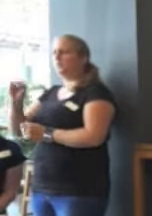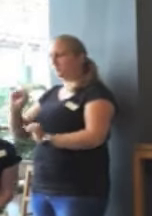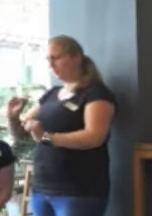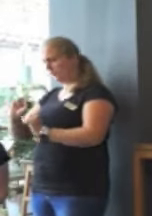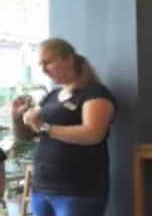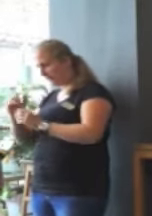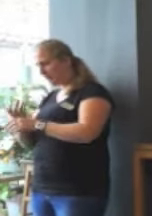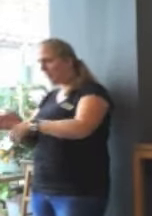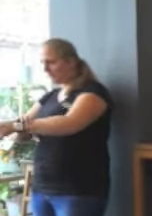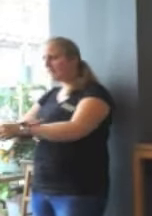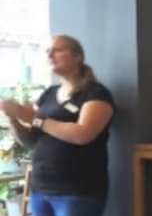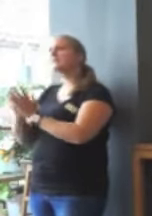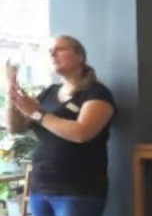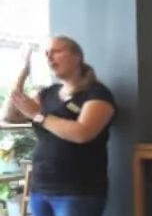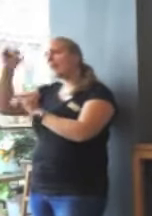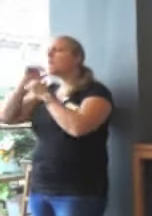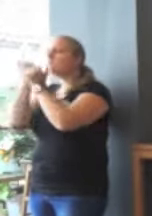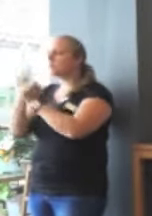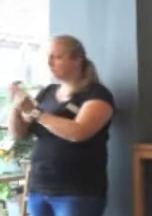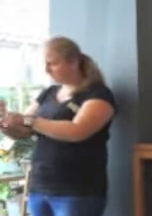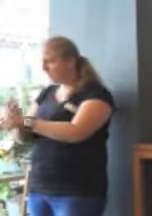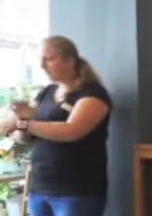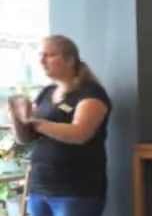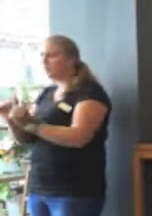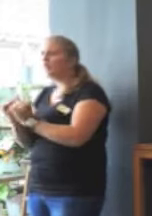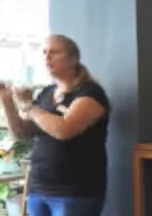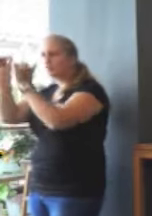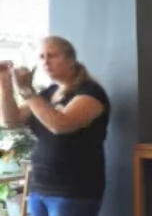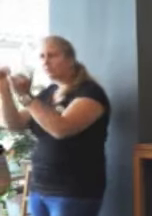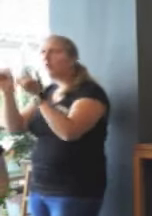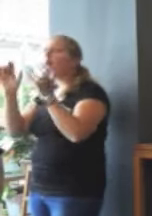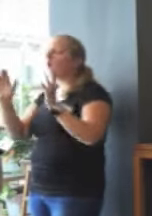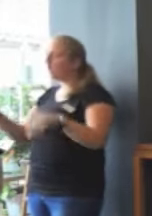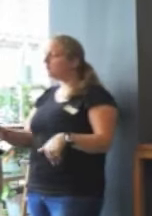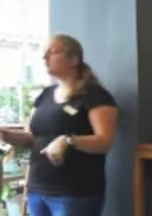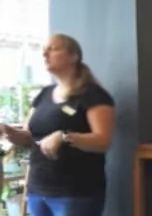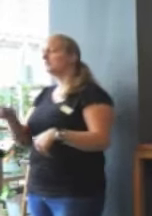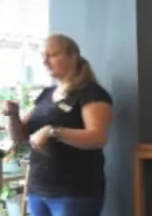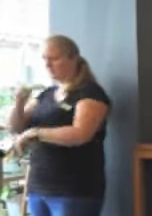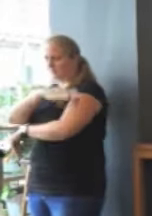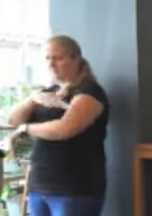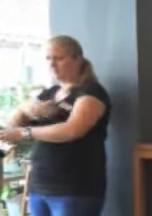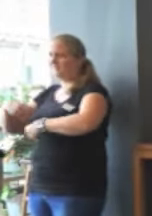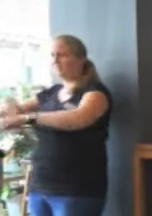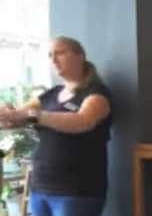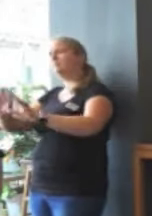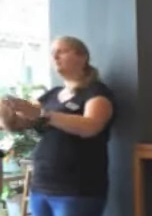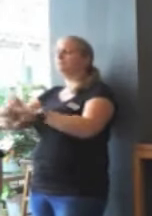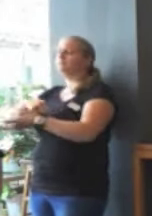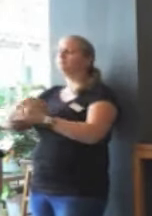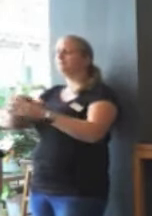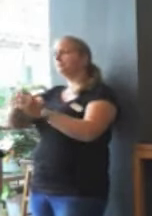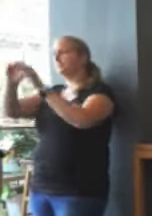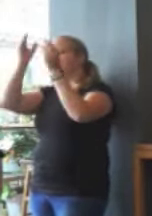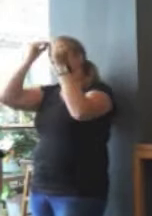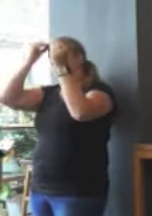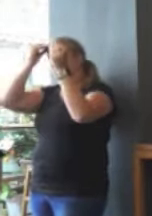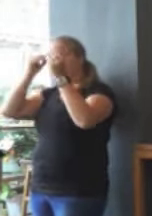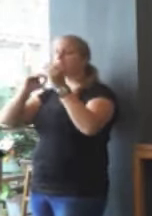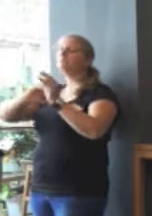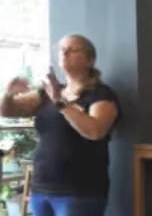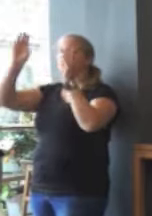hos de anställda i äldreomsorgen. Man har traditionellt då skickat personalen till utbildningen och sen har de kommit